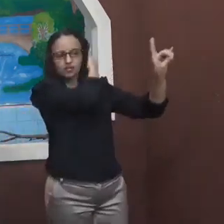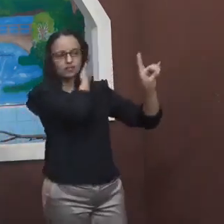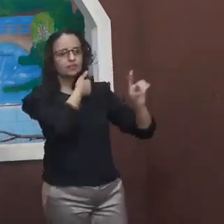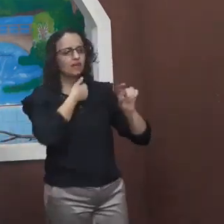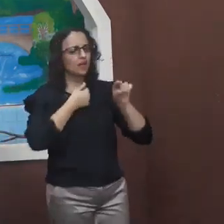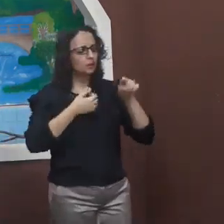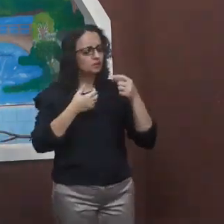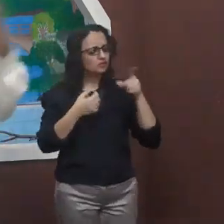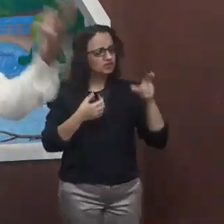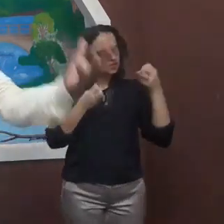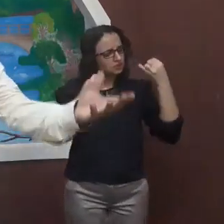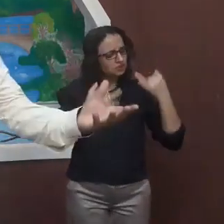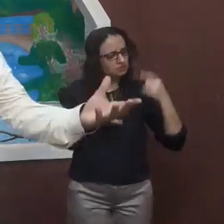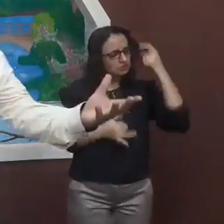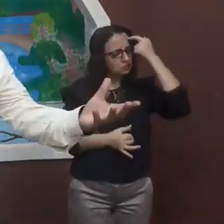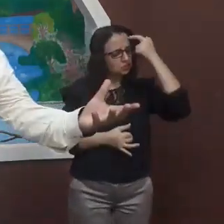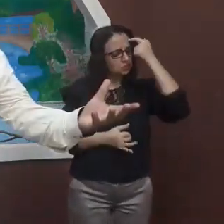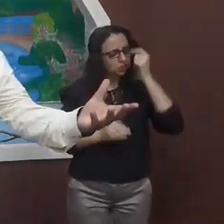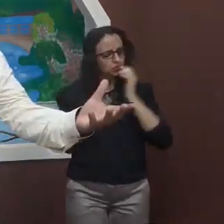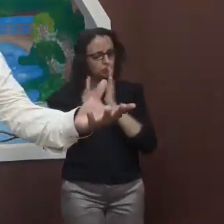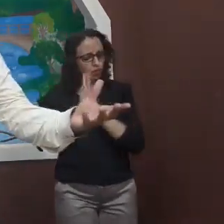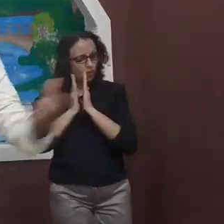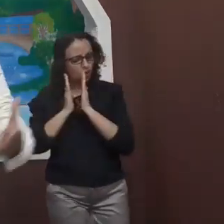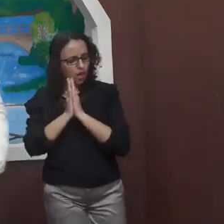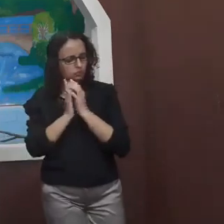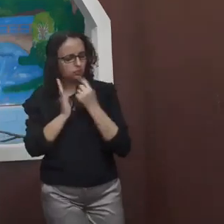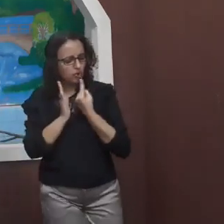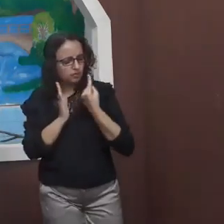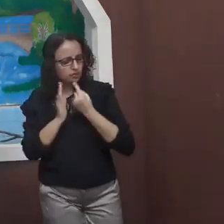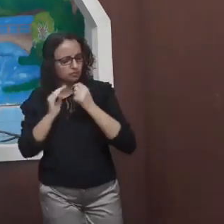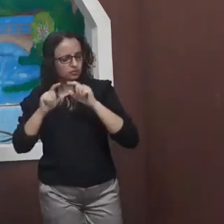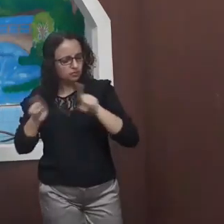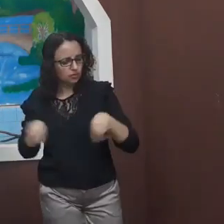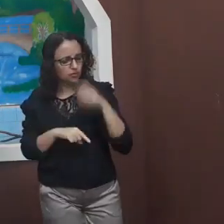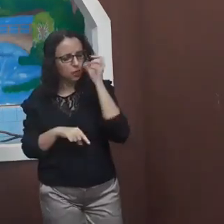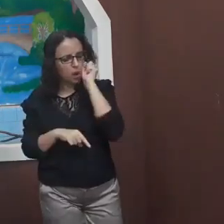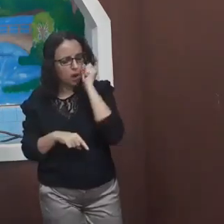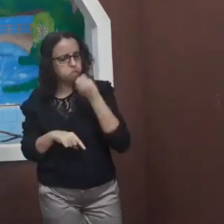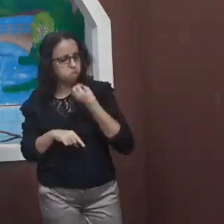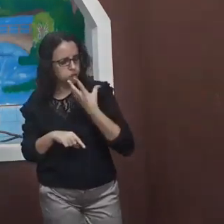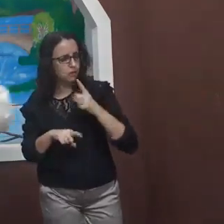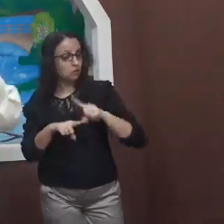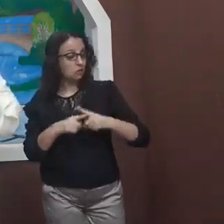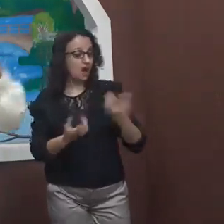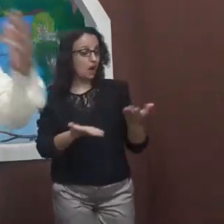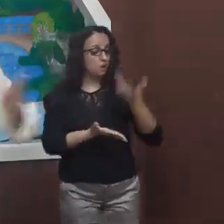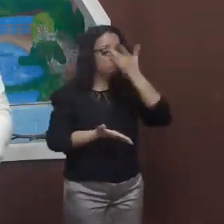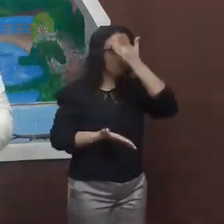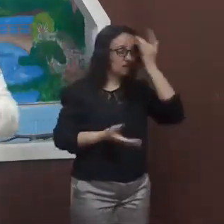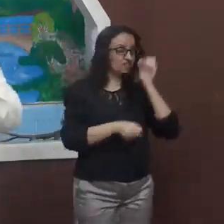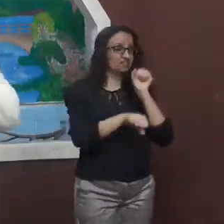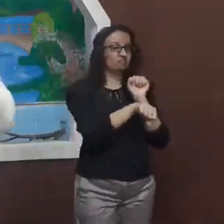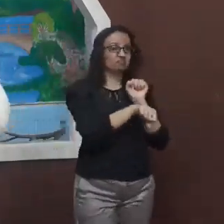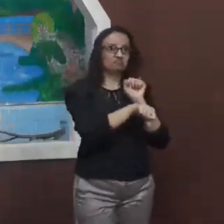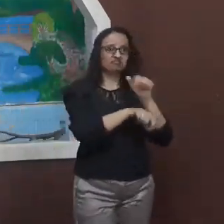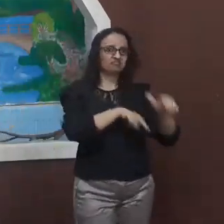você para refletir uma vida com Deus. Eu estou falando daquela ociosidade daquele que fica